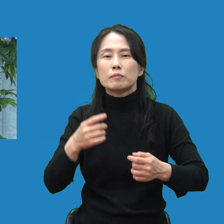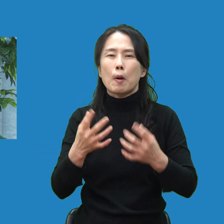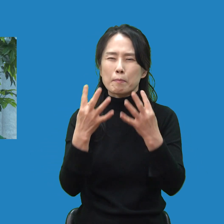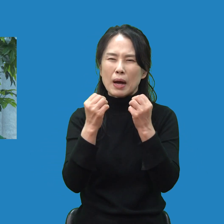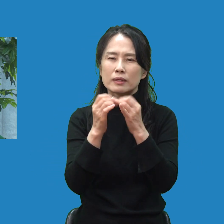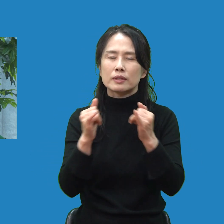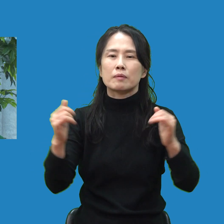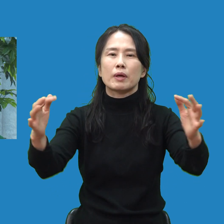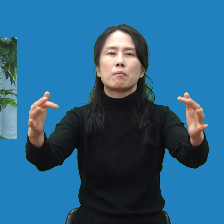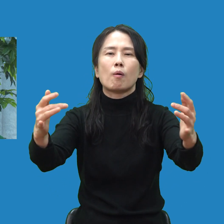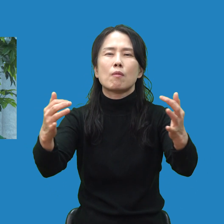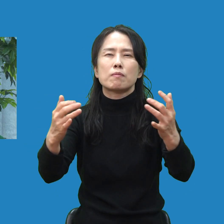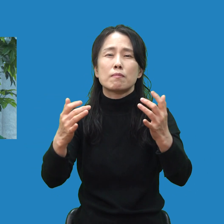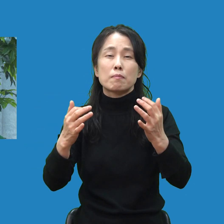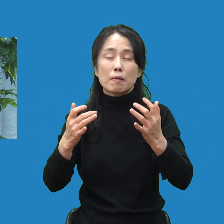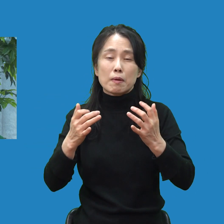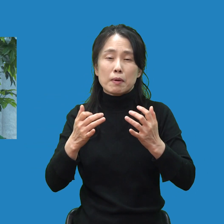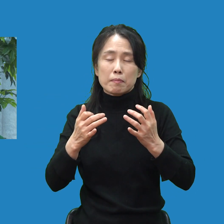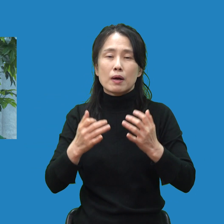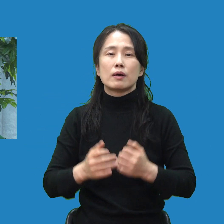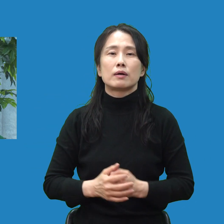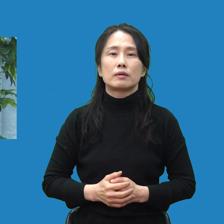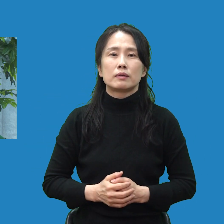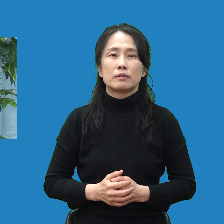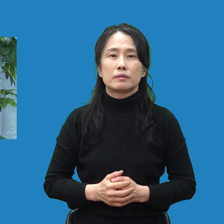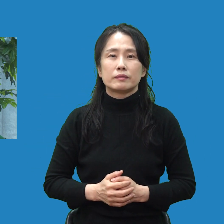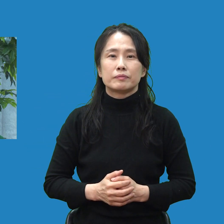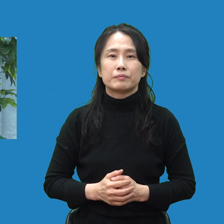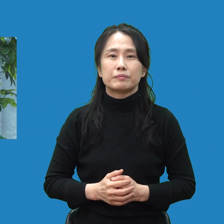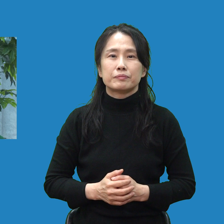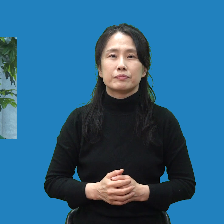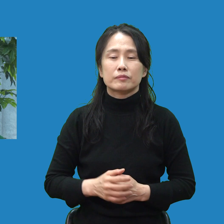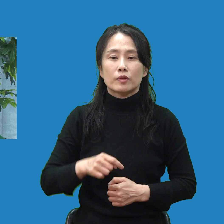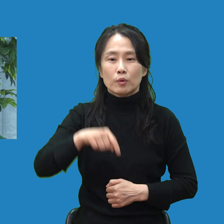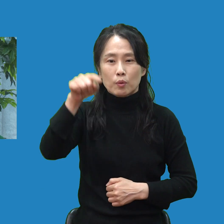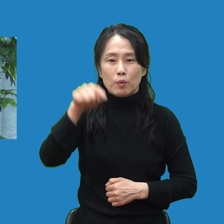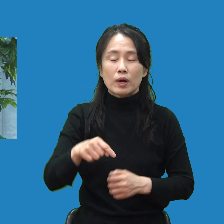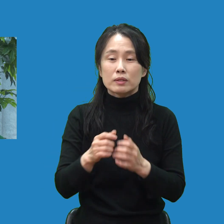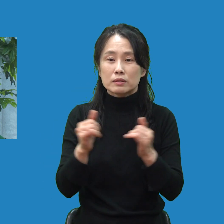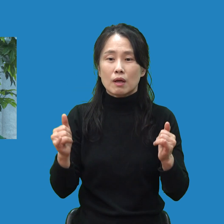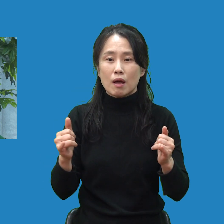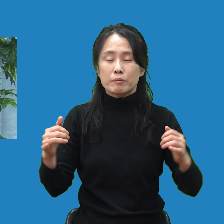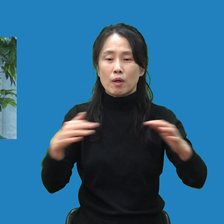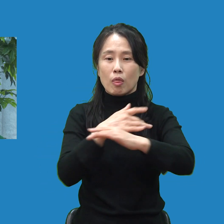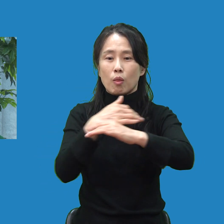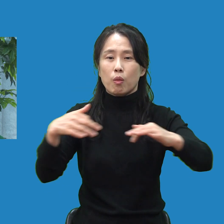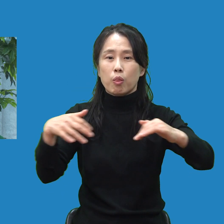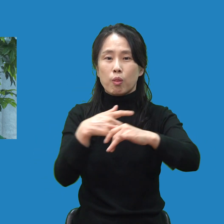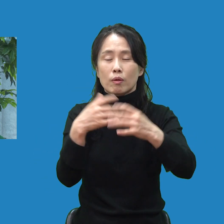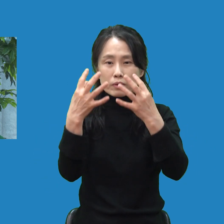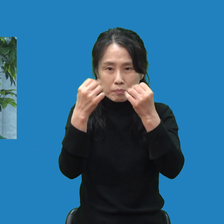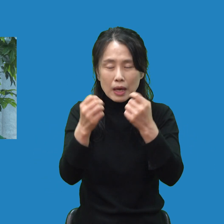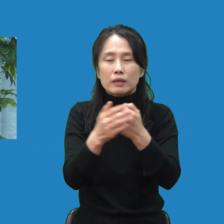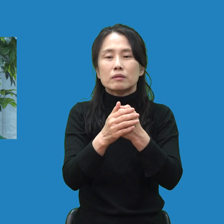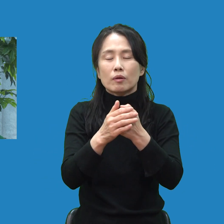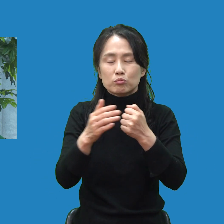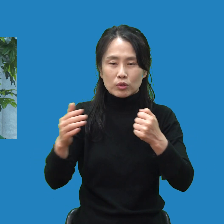않겠습니까? 마가는 오고 가는 사람들이 많아서 돌아온